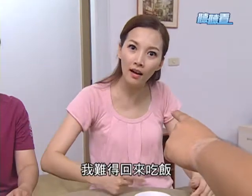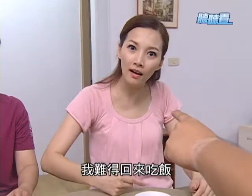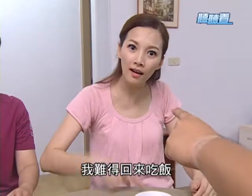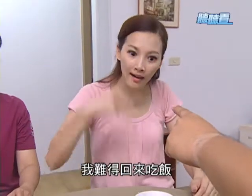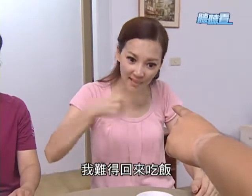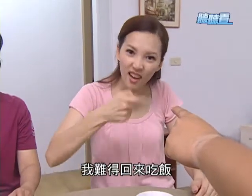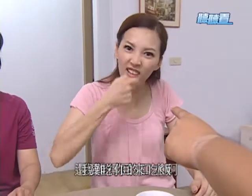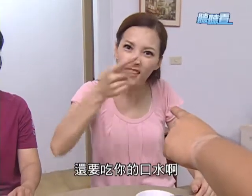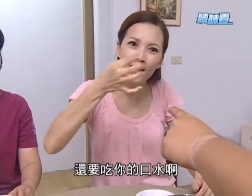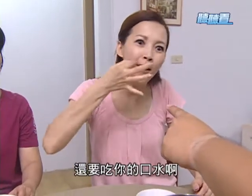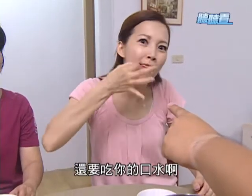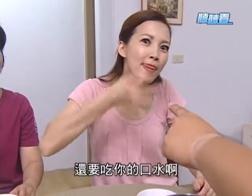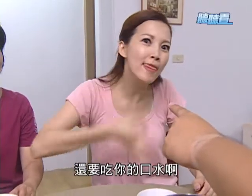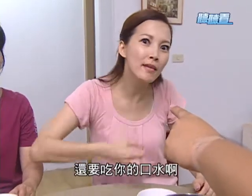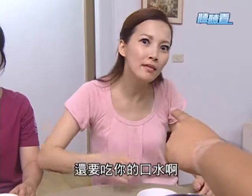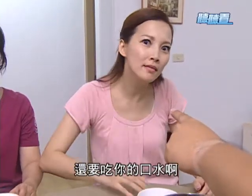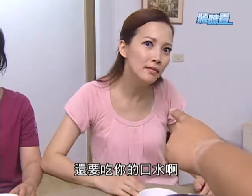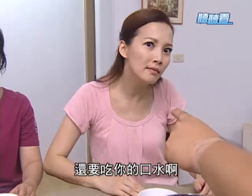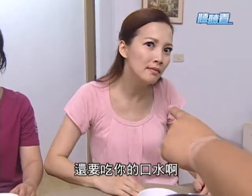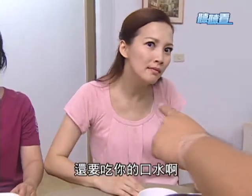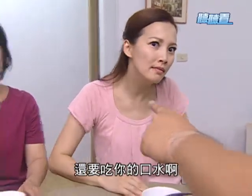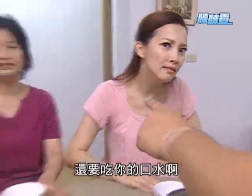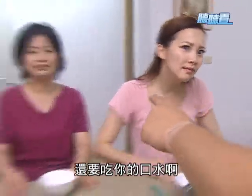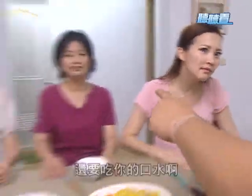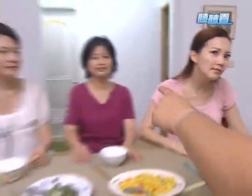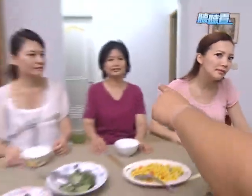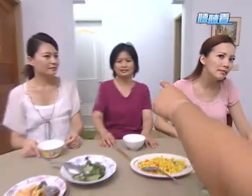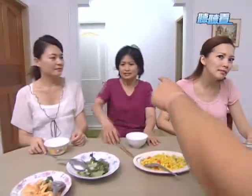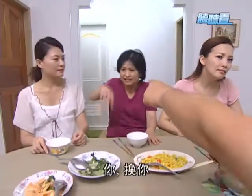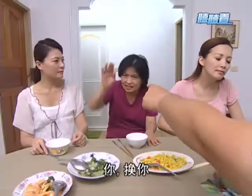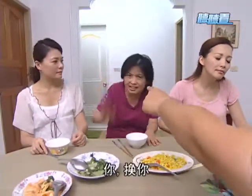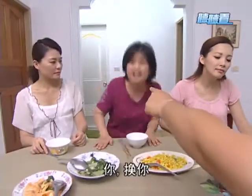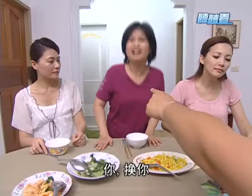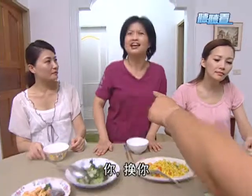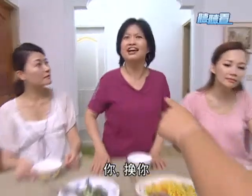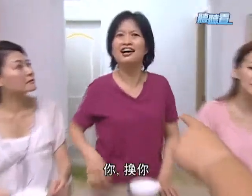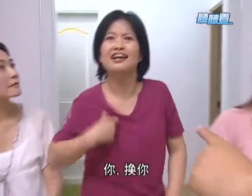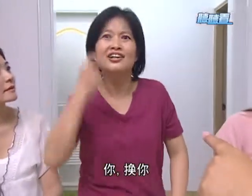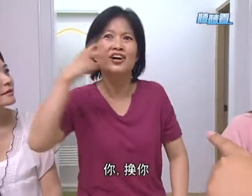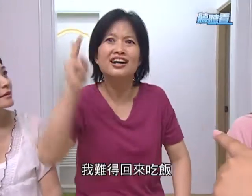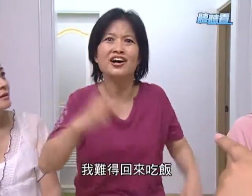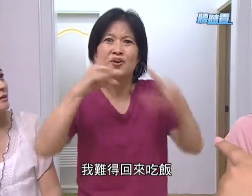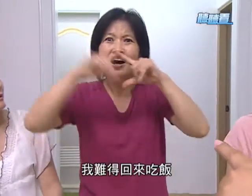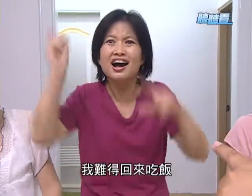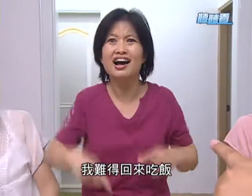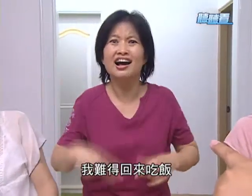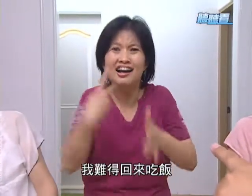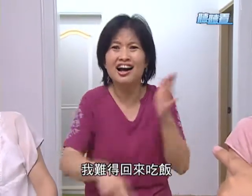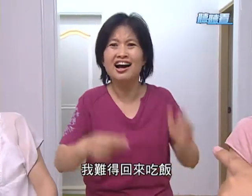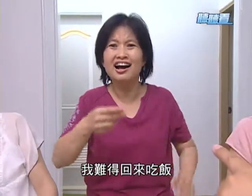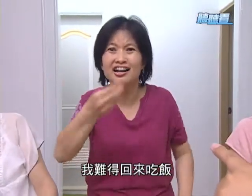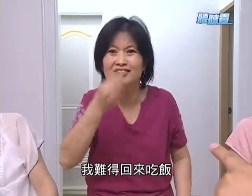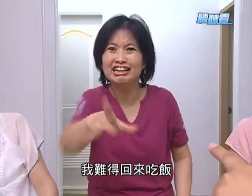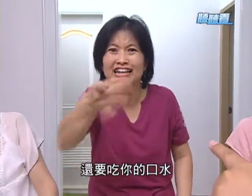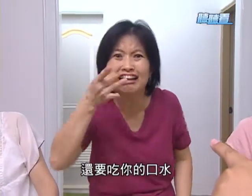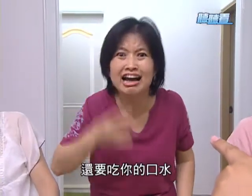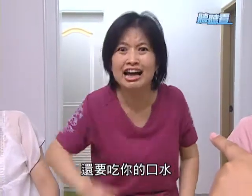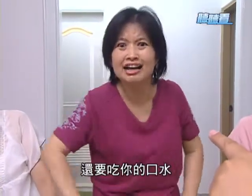吃饭，还要吃你的口水啊！ 你换你。哦， 我难得回来吃饭，还要吃你的口